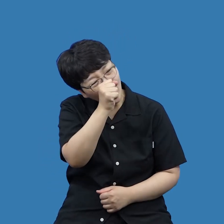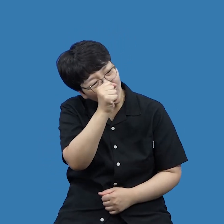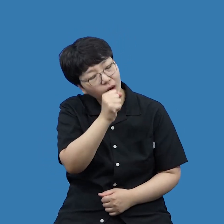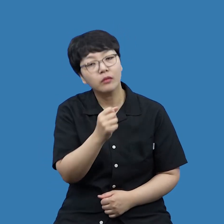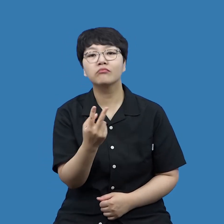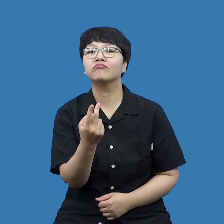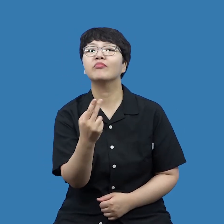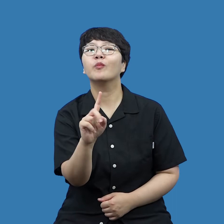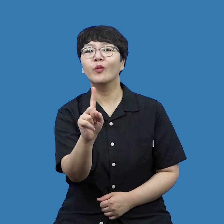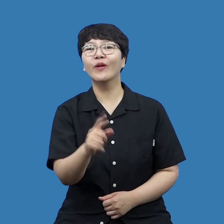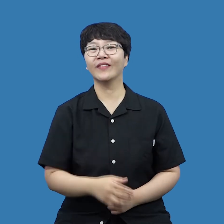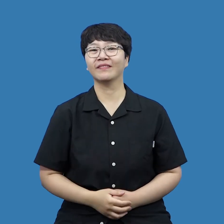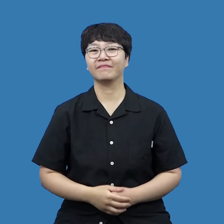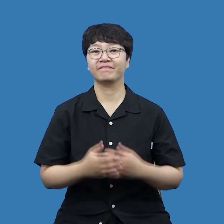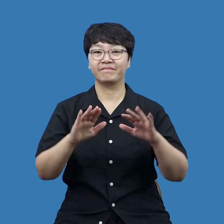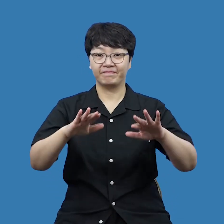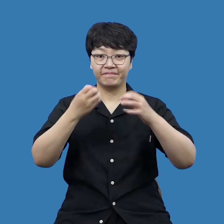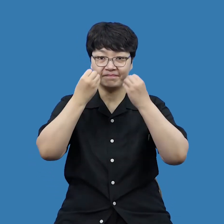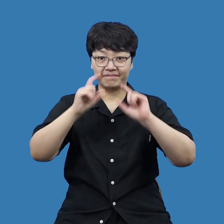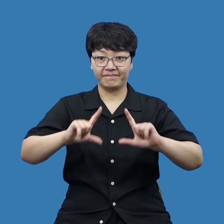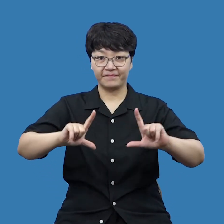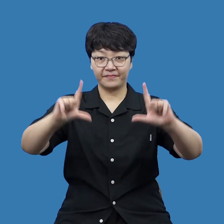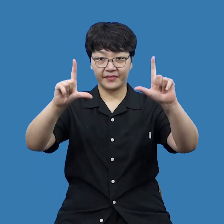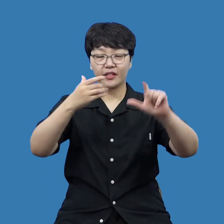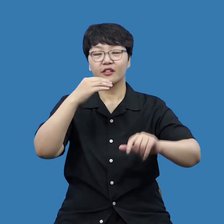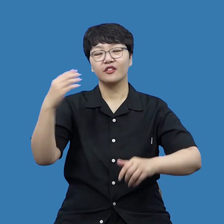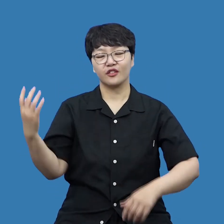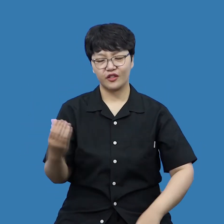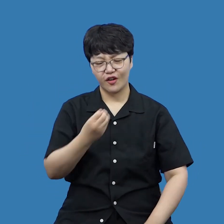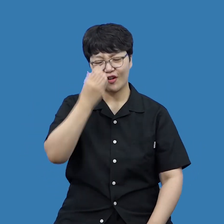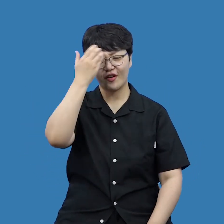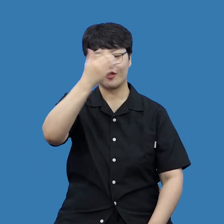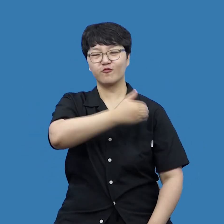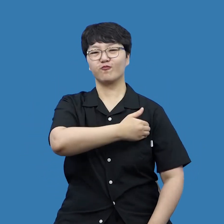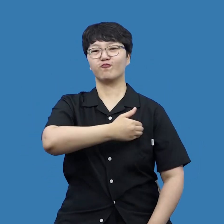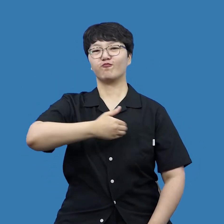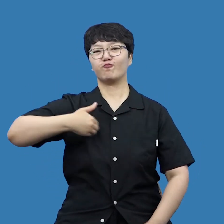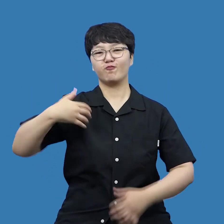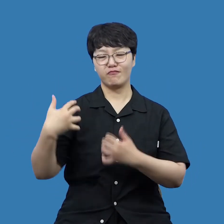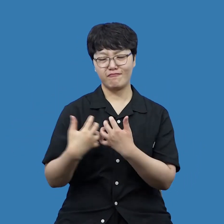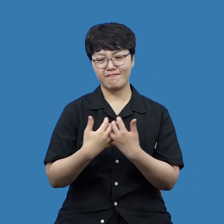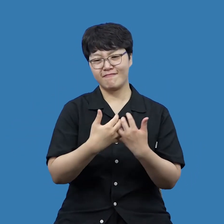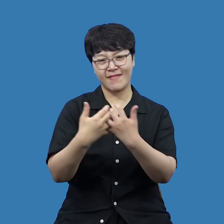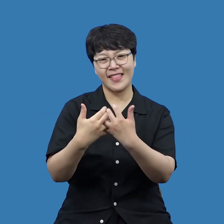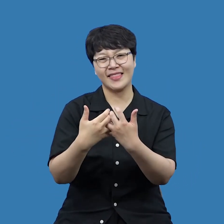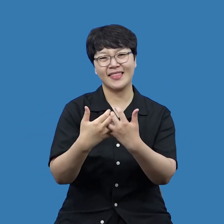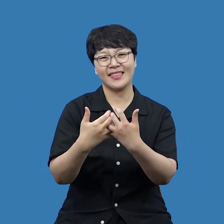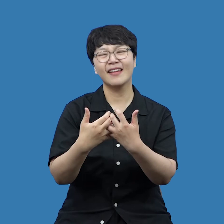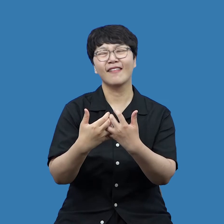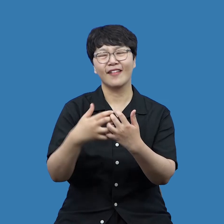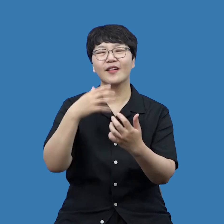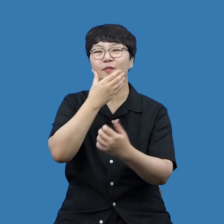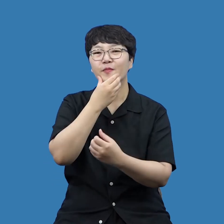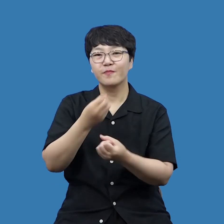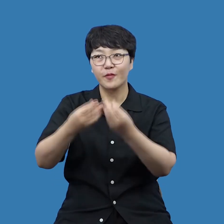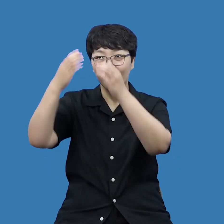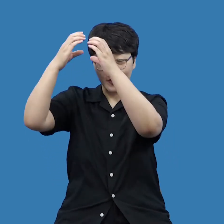새해 성령 충만하여 축복의 통로로 살아가는 한 해가 되시기를 주의 이름으로 축복합니다.